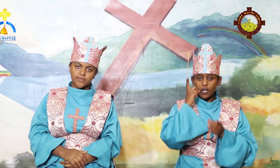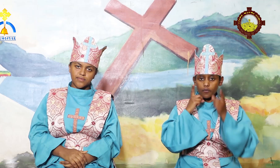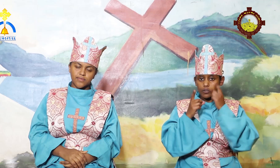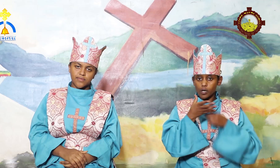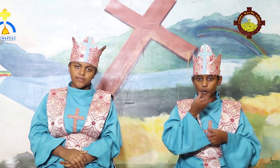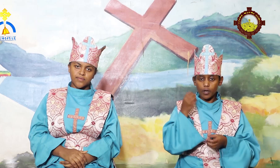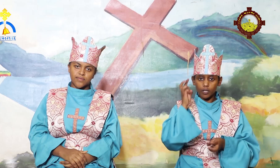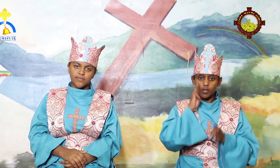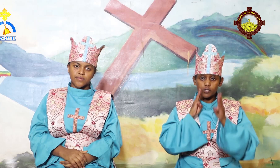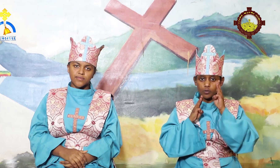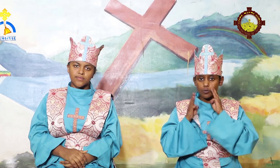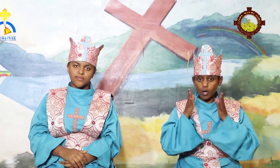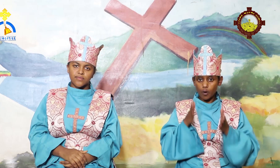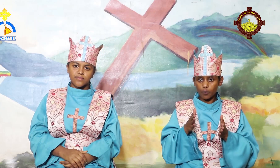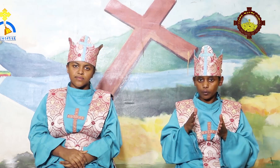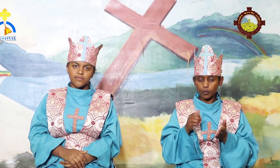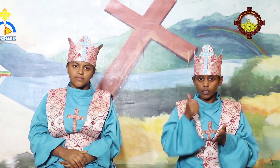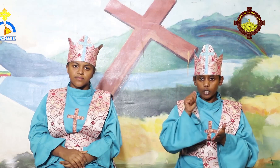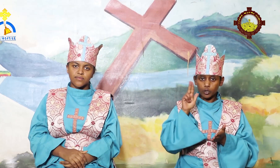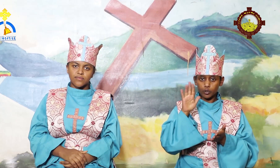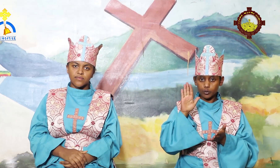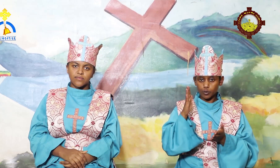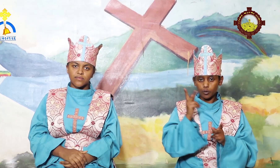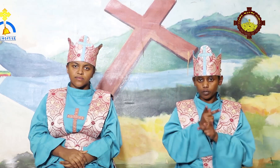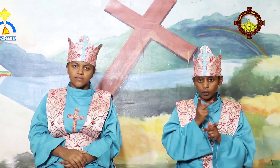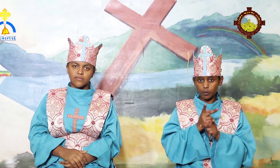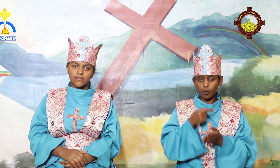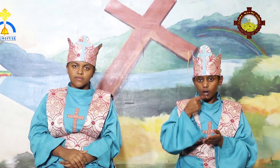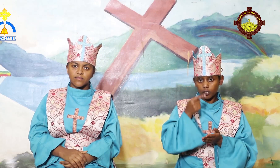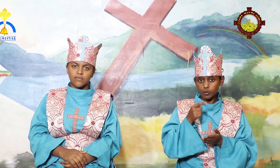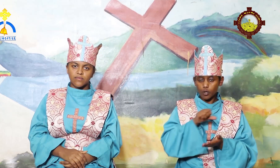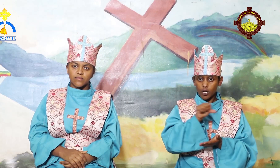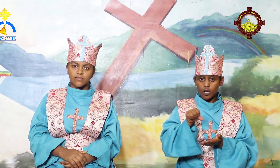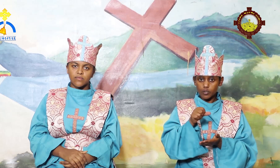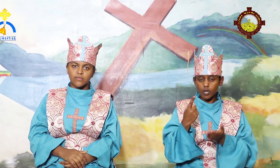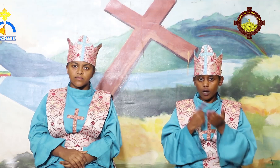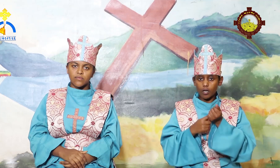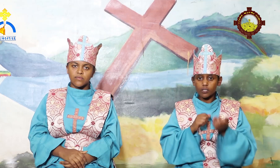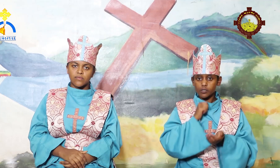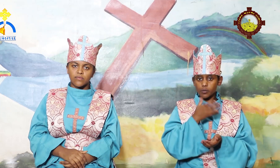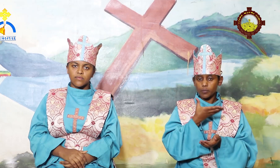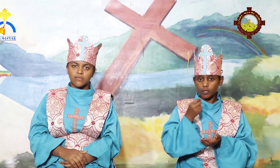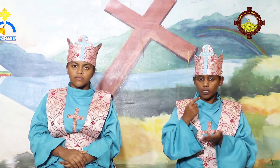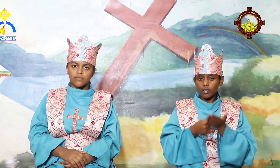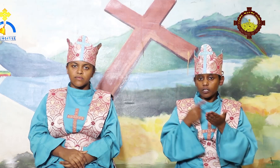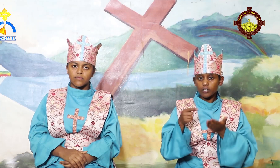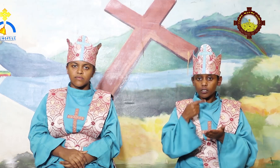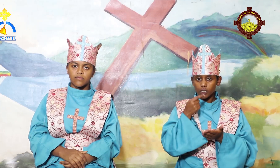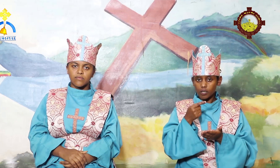አውቆ ከፈሪሳውያንና ከሰዱቃውያን እርሾ ተጠበቁ አላቸው። እንጀራ አልያዝንምና